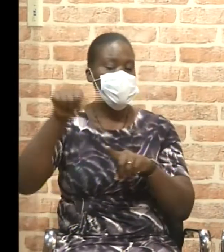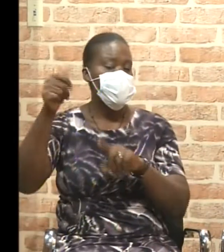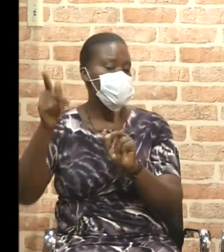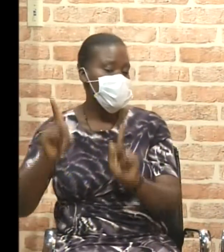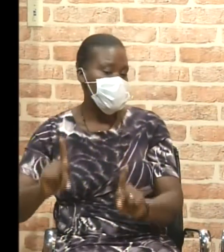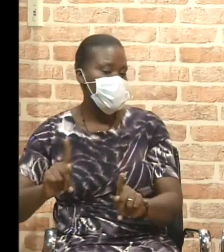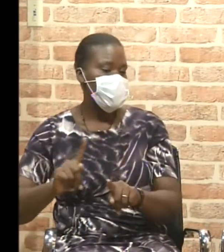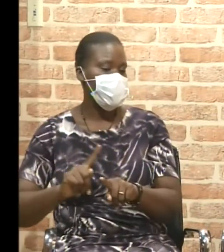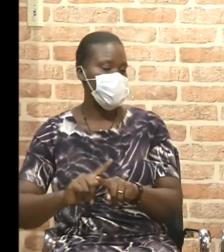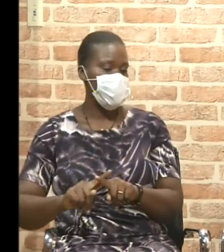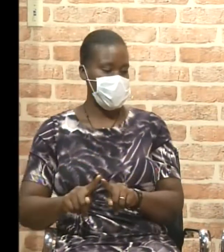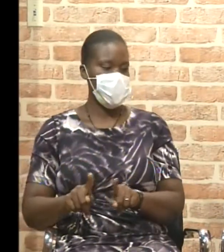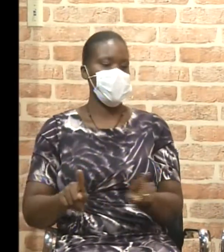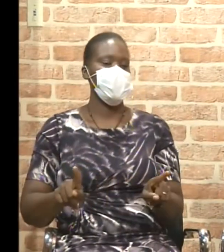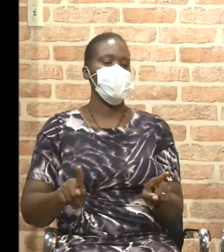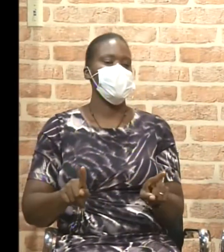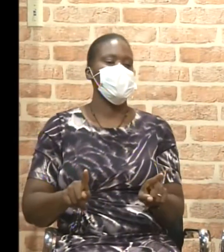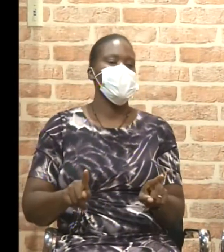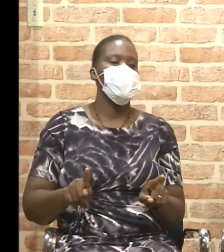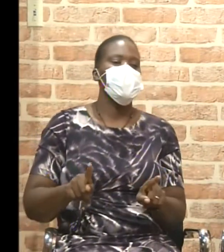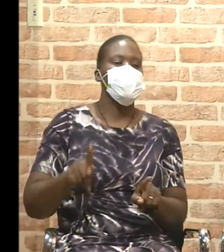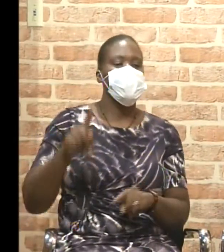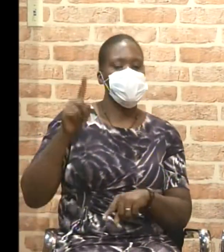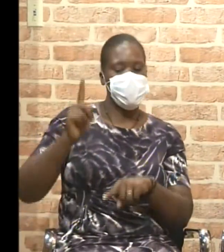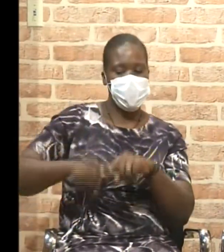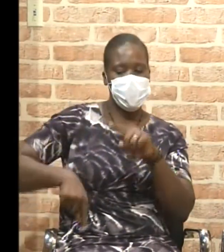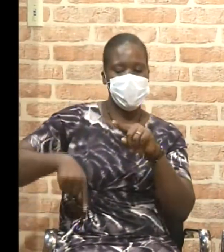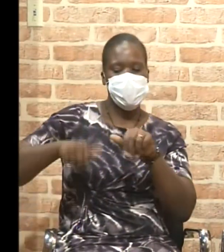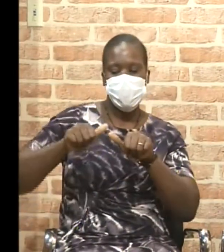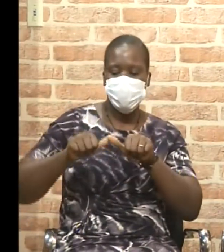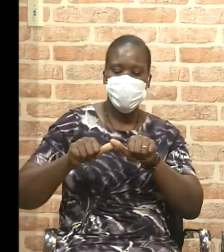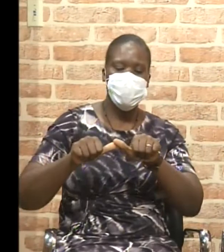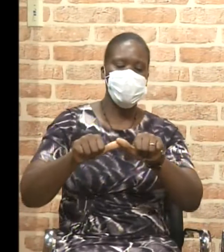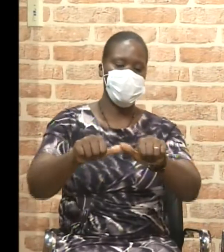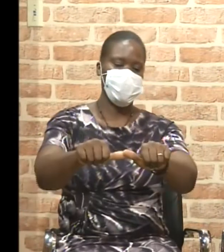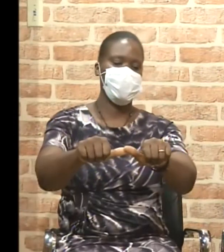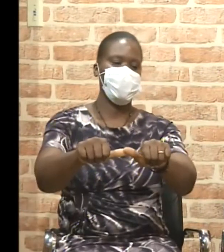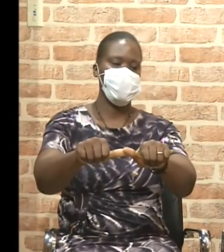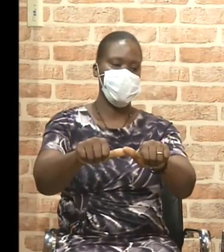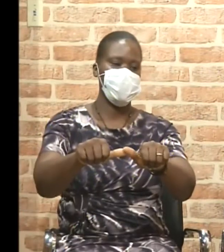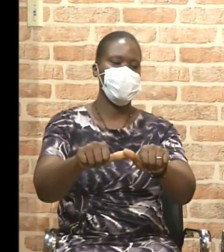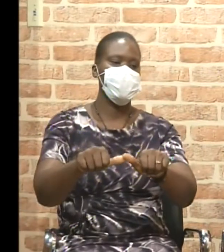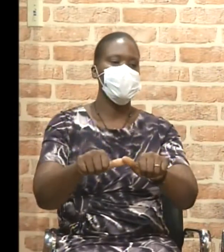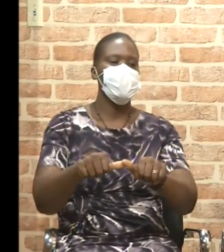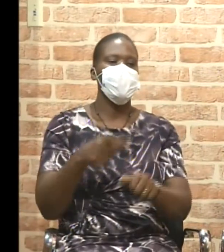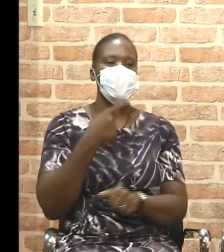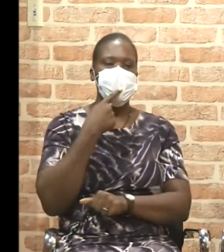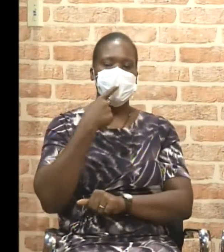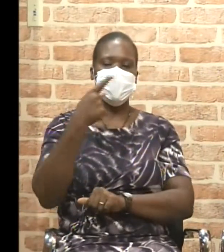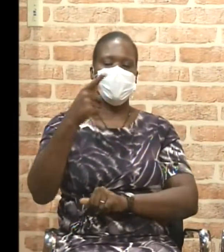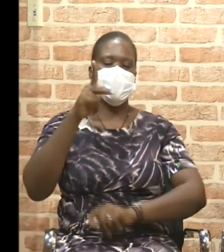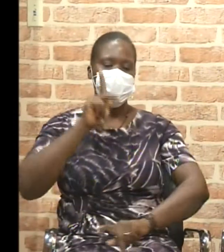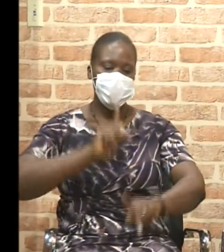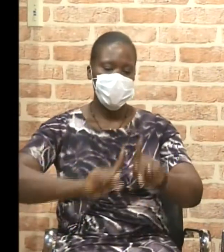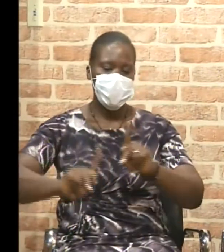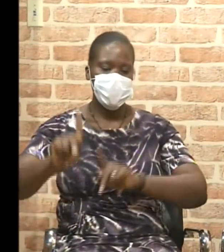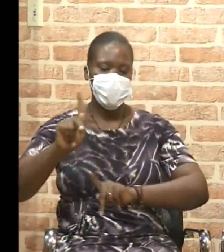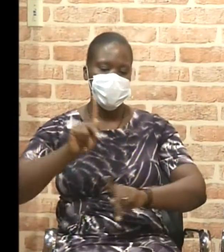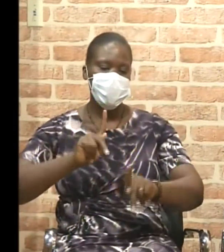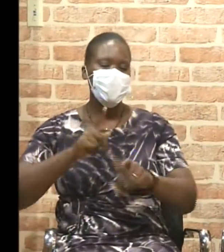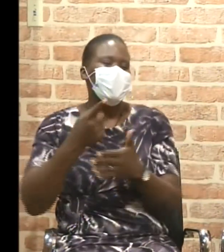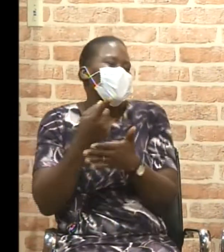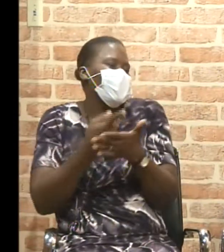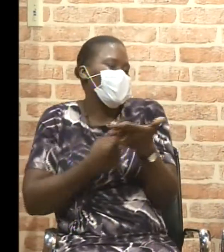y a eu un incident qui était passé avec CIPCA. Donc, ça fait que nous n'avons pas continué à défiler à les 10 populations, nous même ça que nous avons fait.